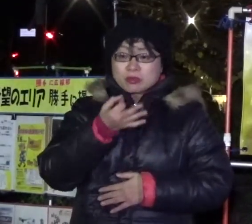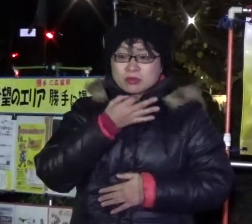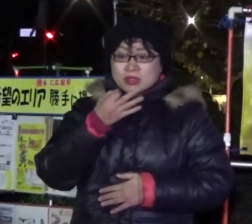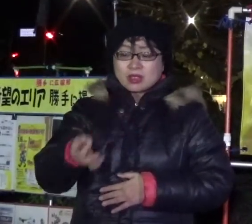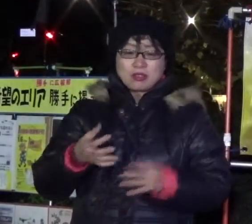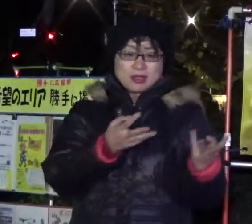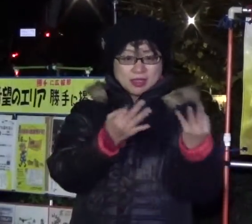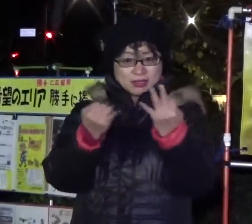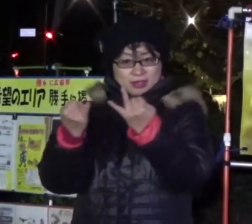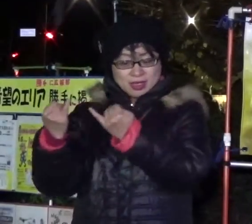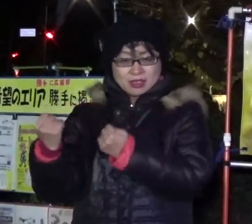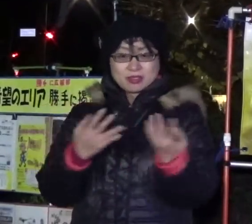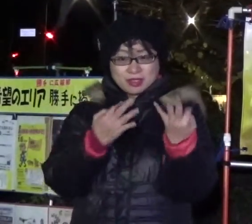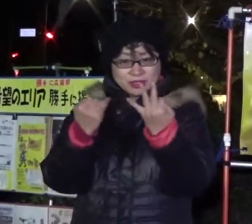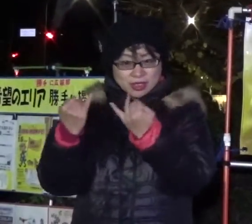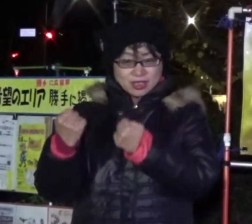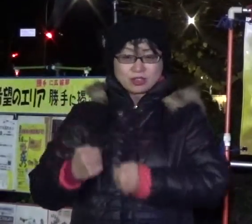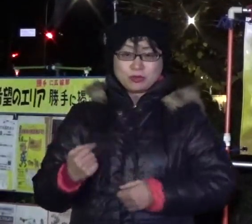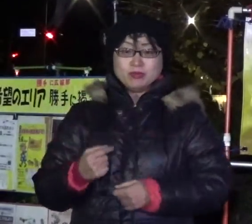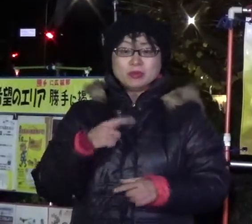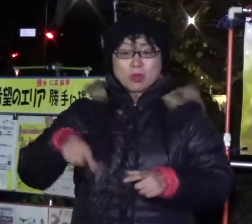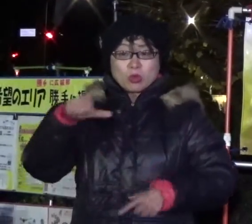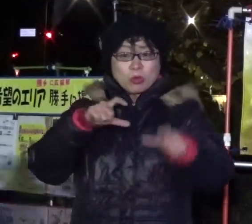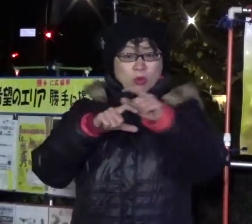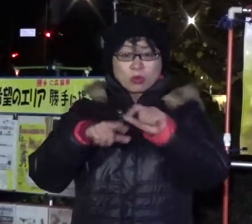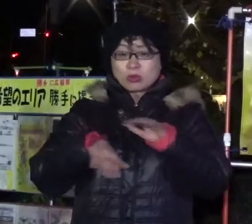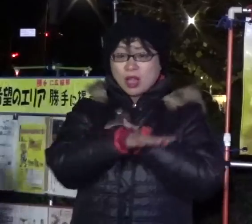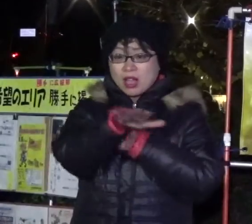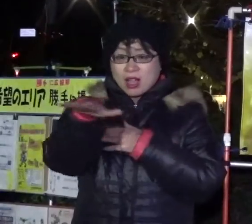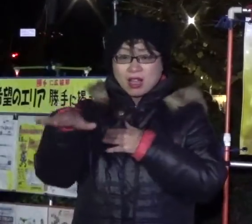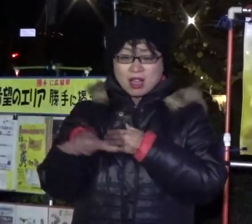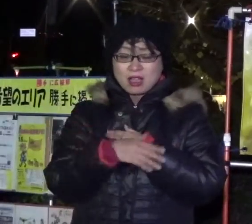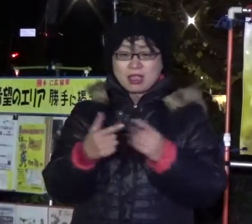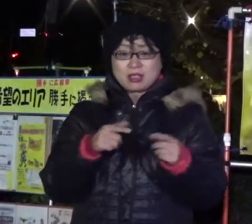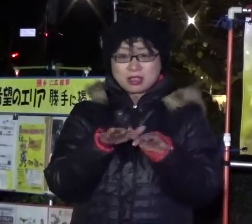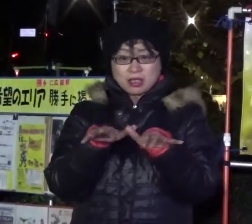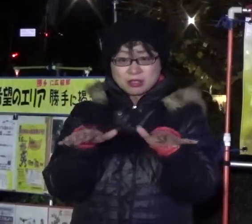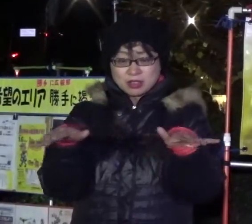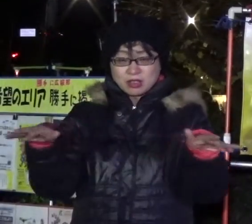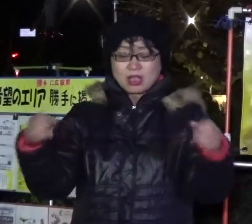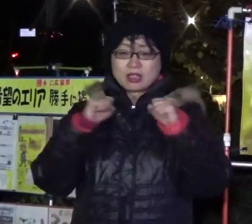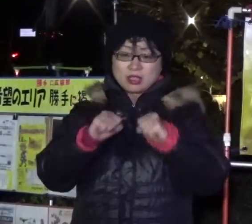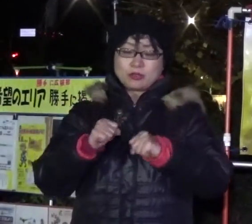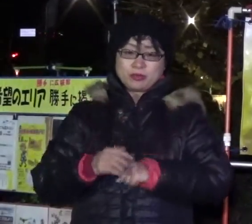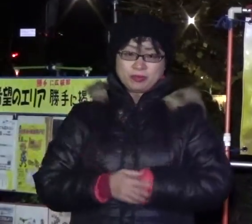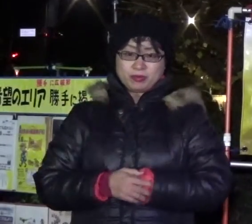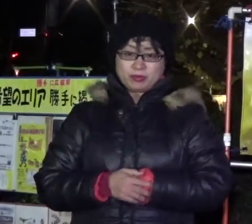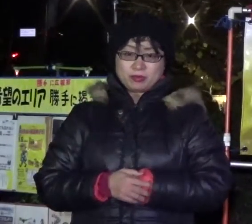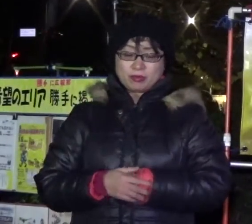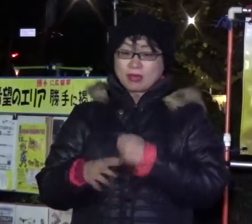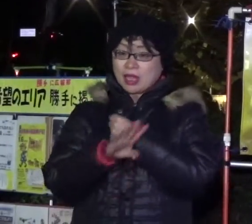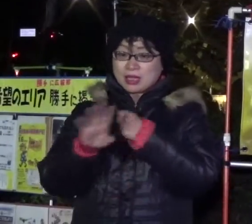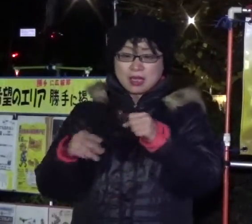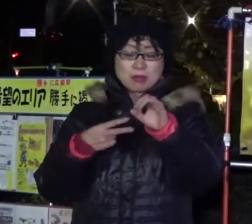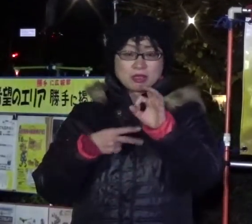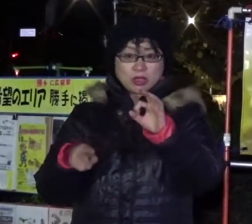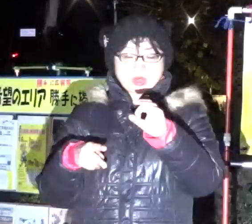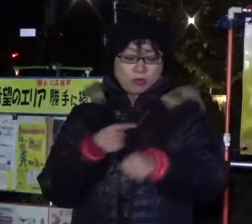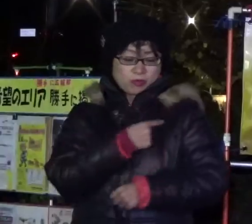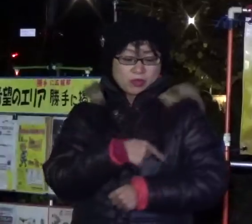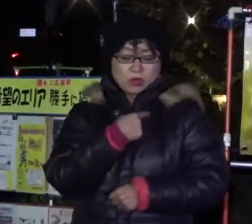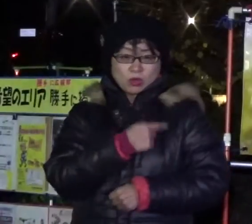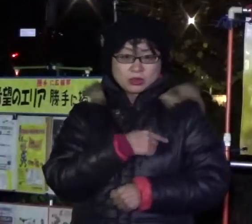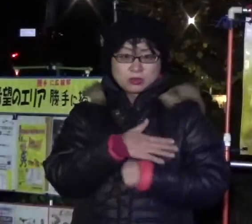か。もっともっといるってことじゃないですか。原発ゼロから始まって命を守